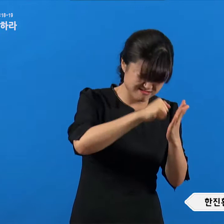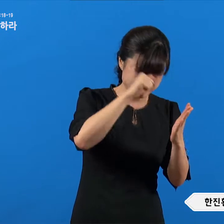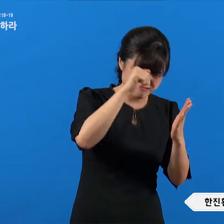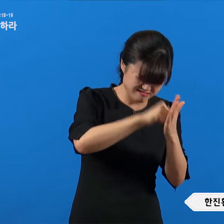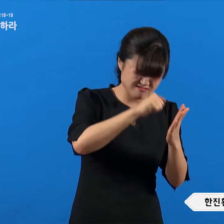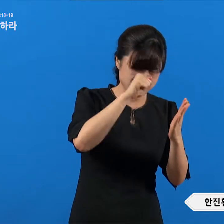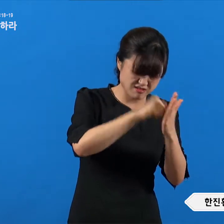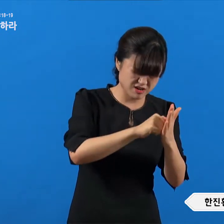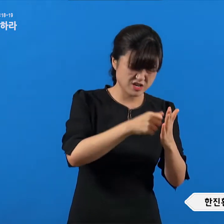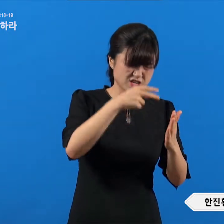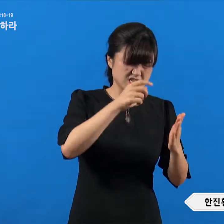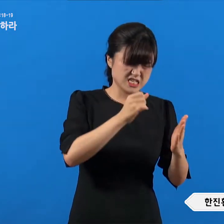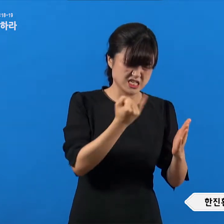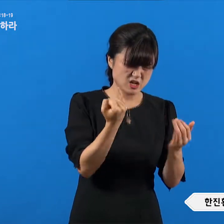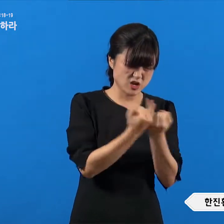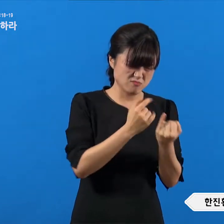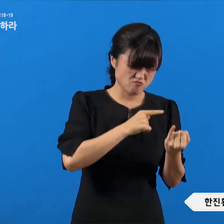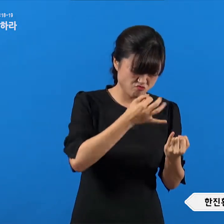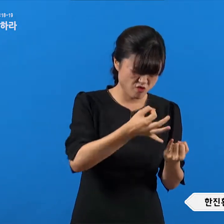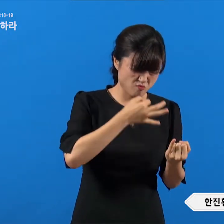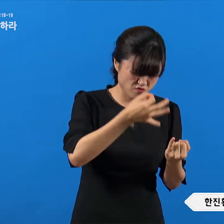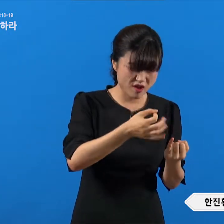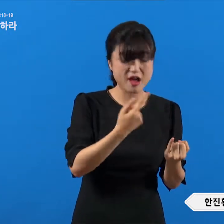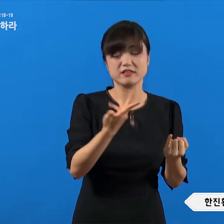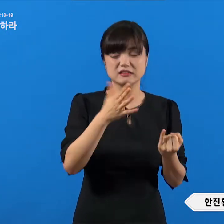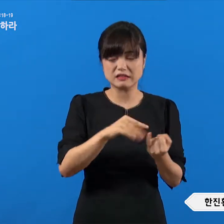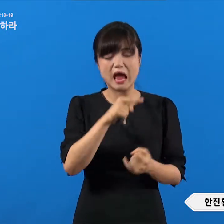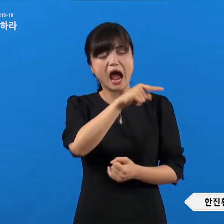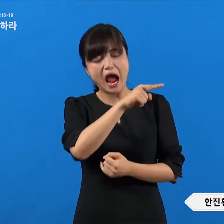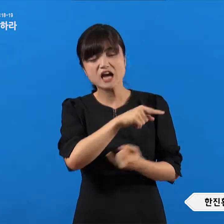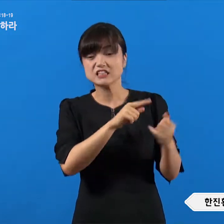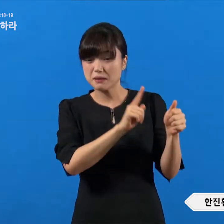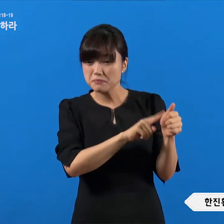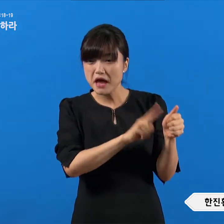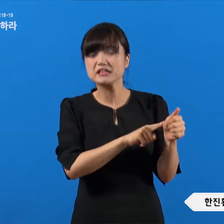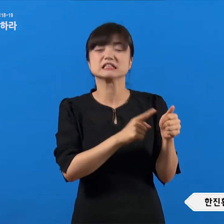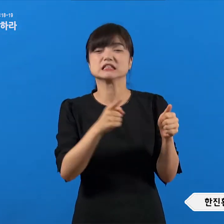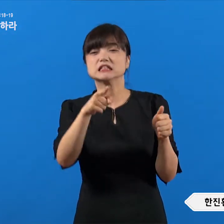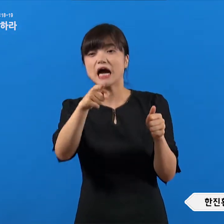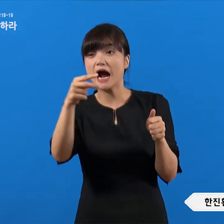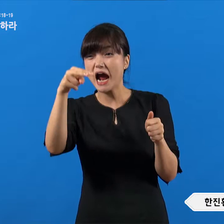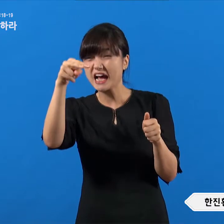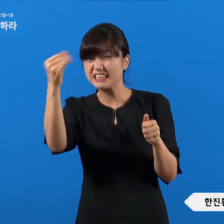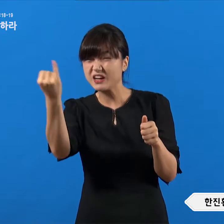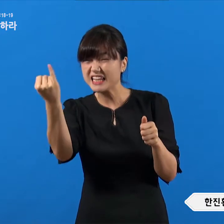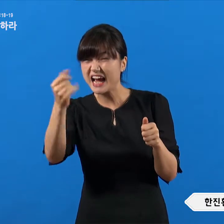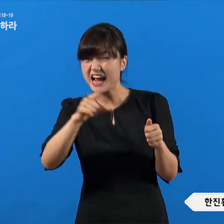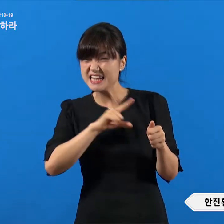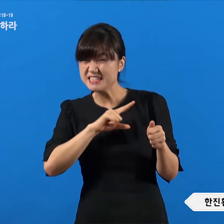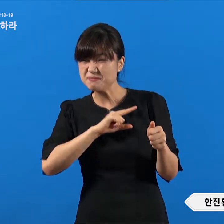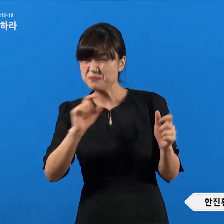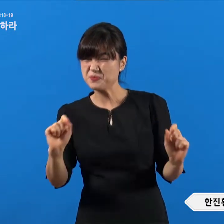저 사람은 왜 저럽니까? 했더니 그 사람은 수지하고 결혼한 사람입니다.